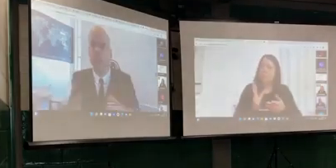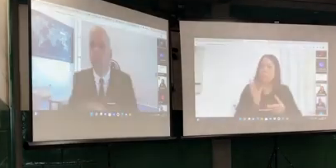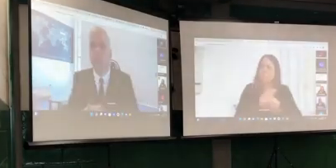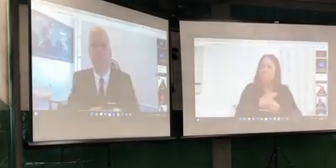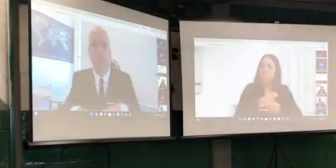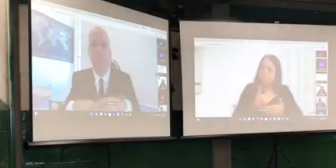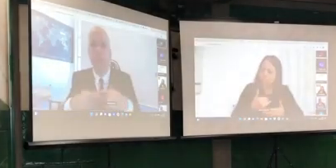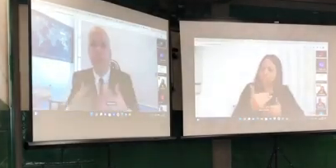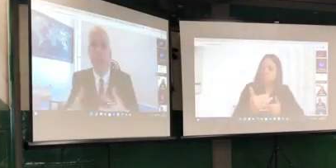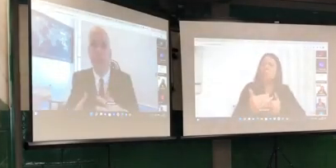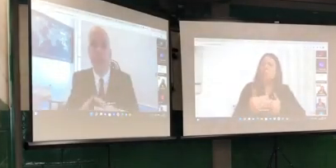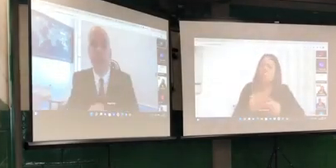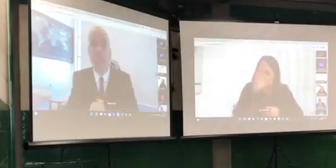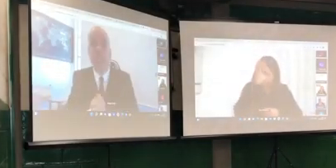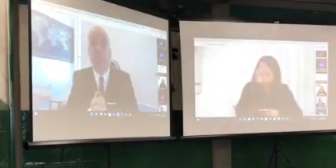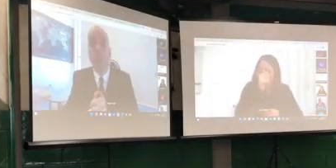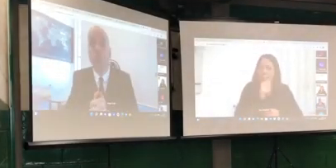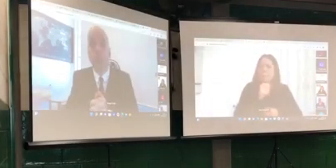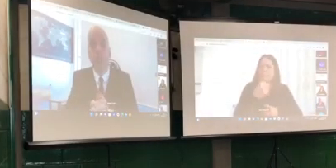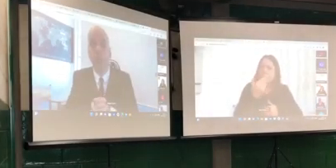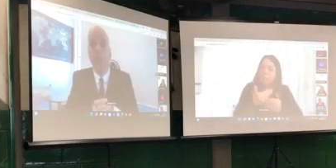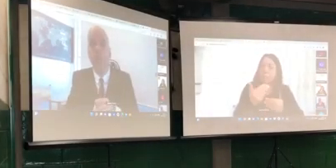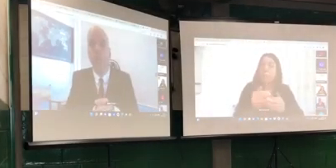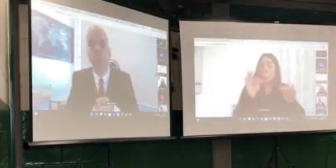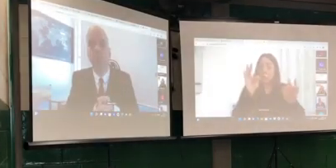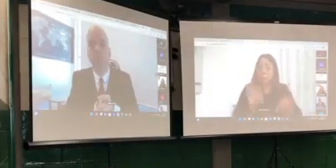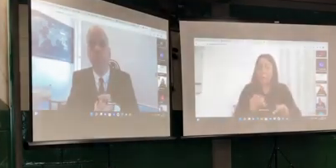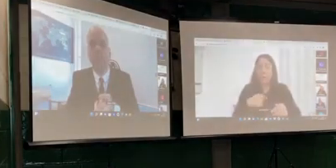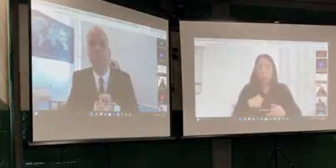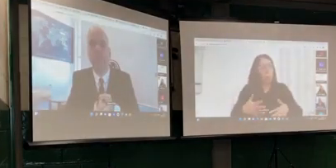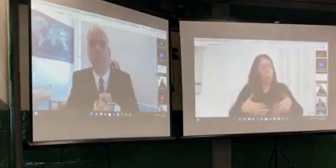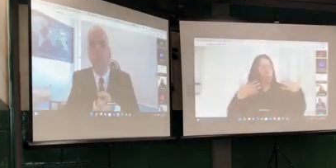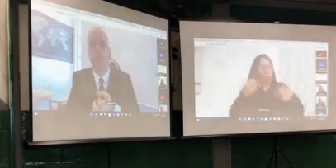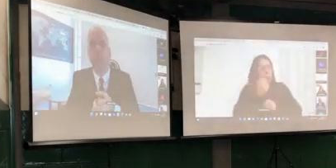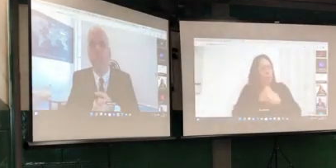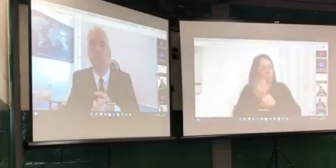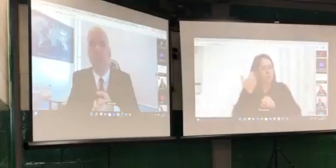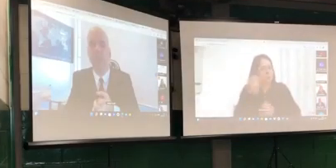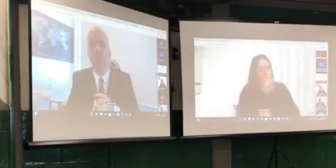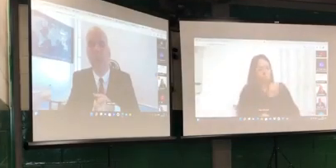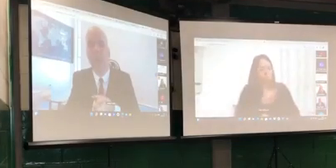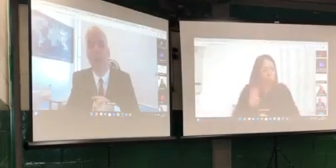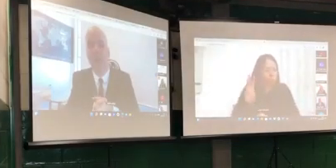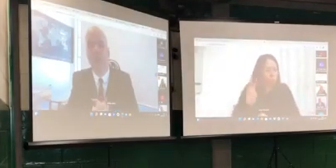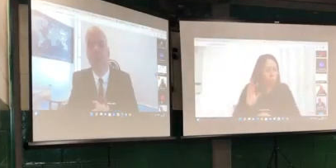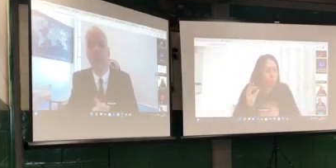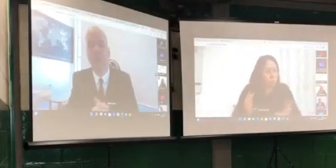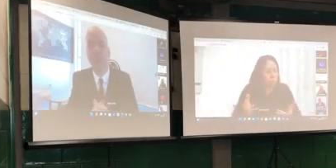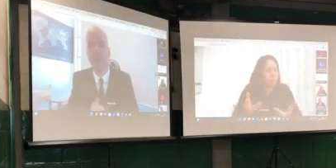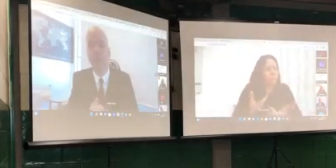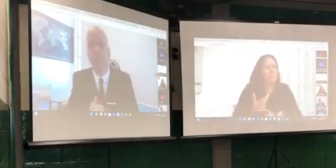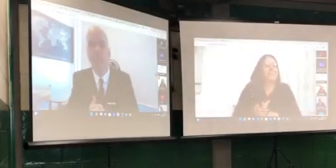indo lá, estão aprendendo, e no final eu fiquei muito surpreso, porque foi um show espetacular, né,